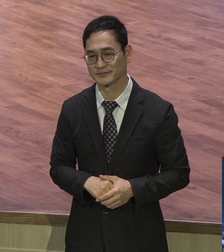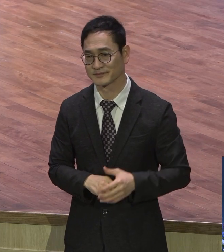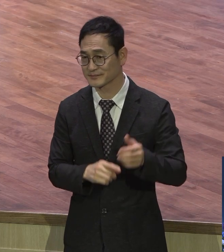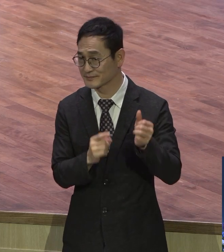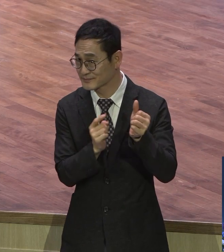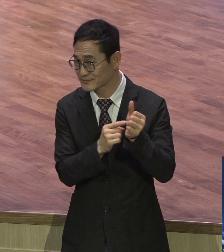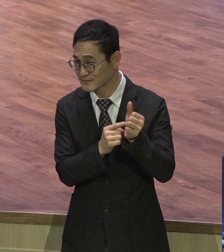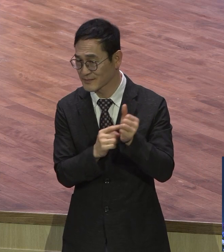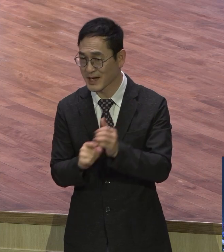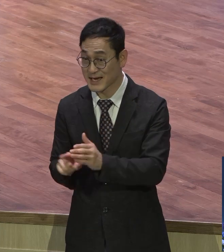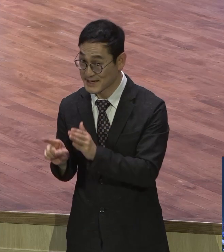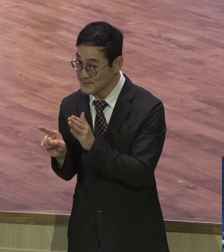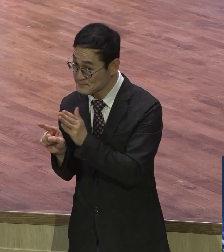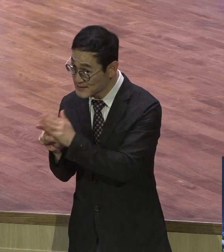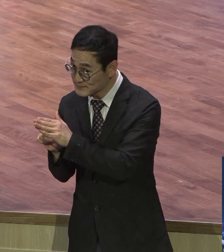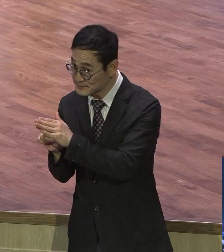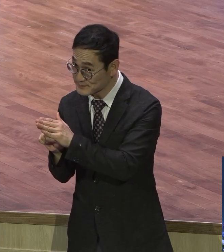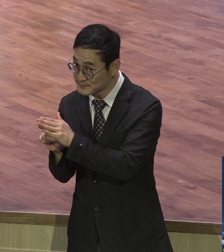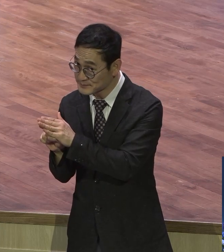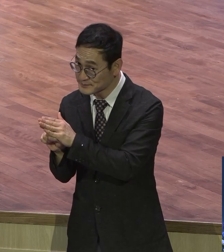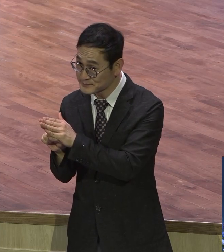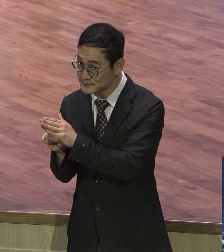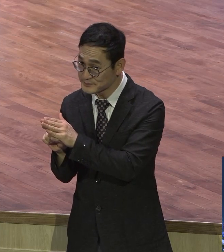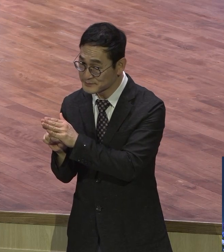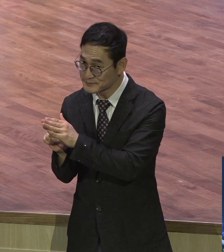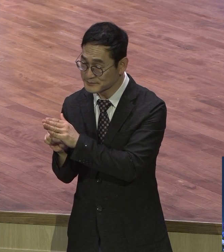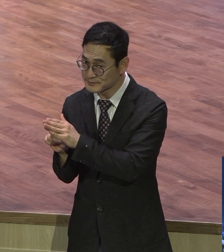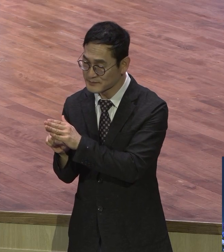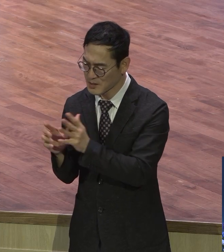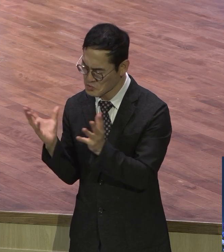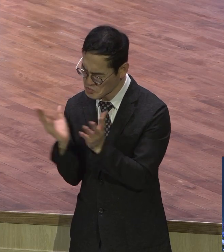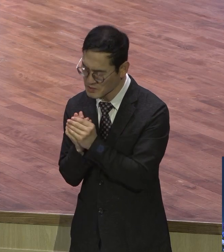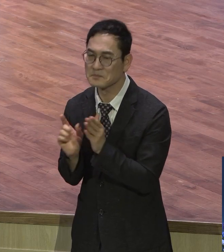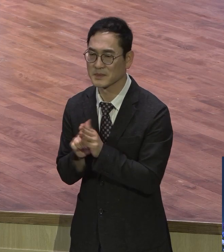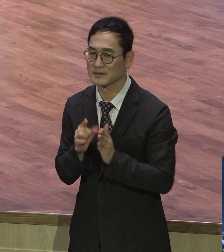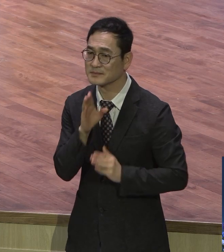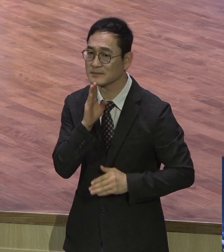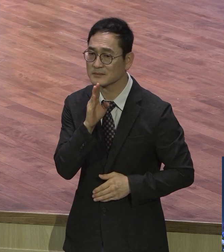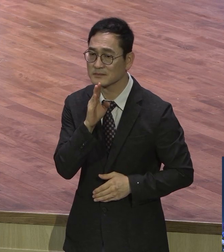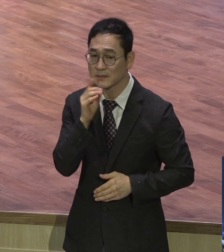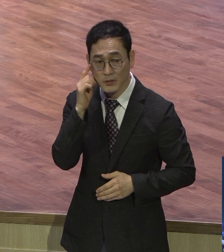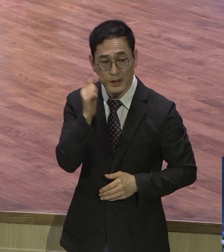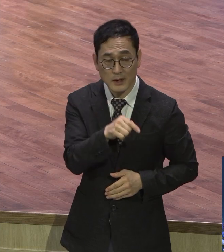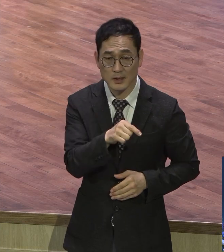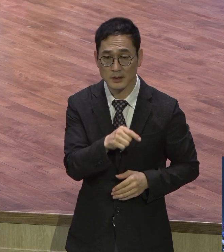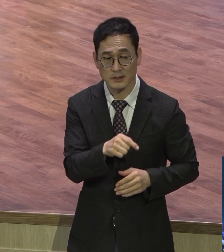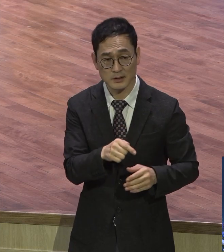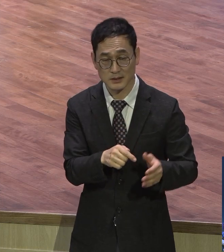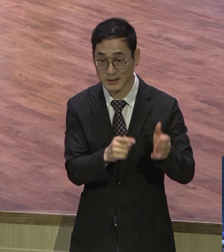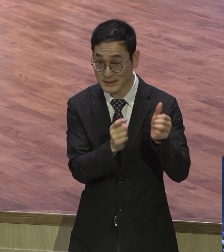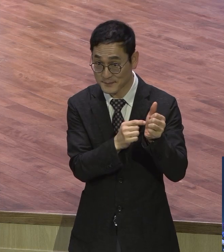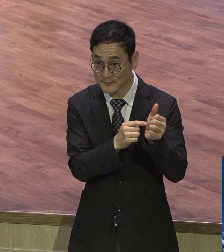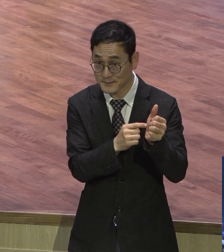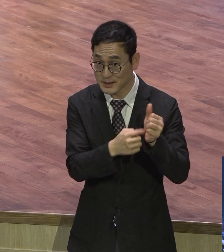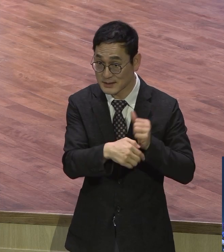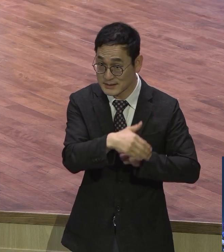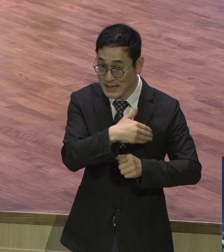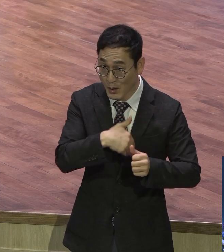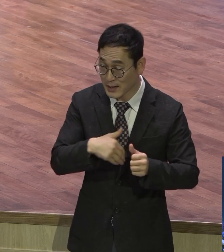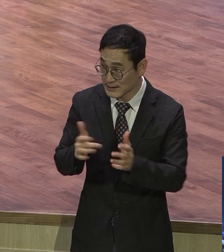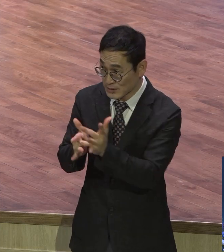이 믿음이 절대적이라고 할 수 있는 이유가 있어요. 왜냐. 회당장의 상황이 지금까지 예수님께서